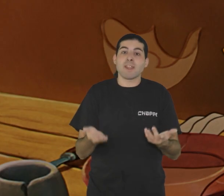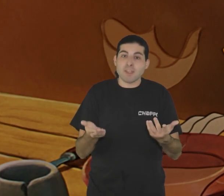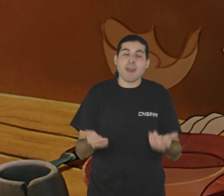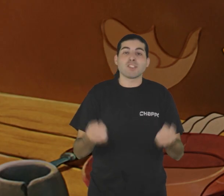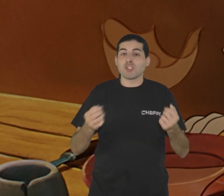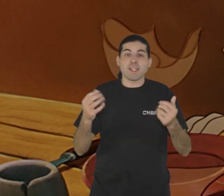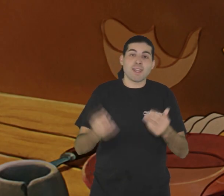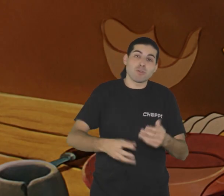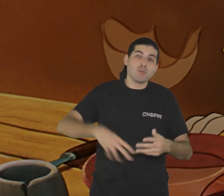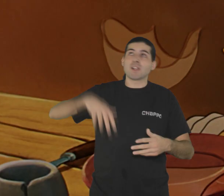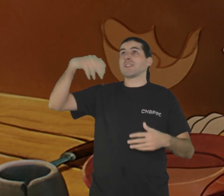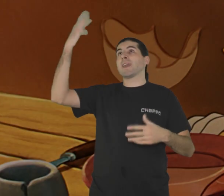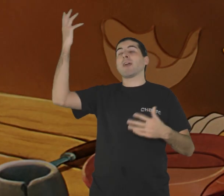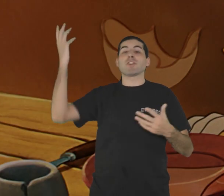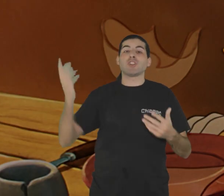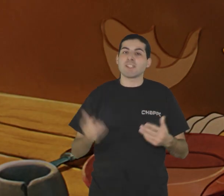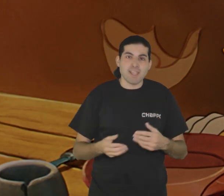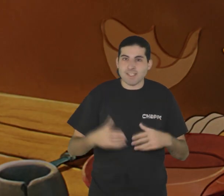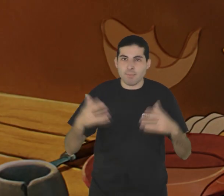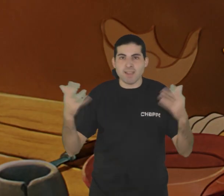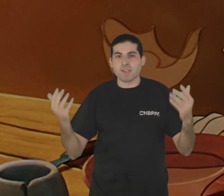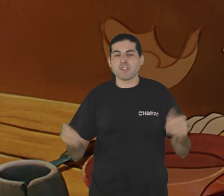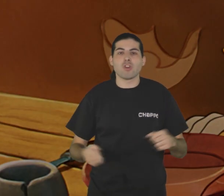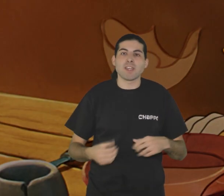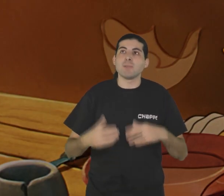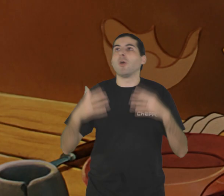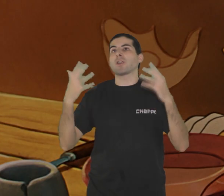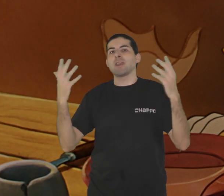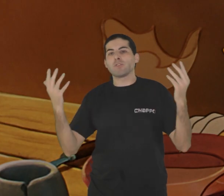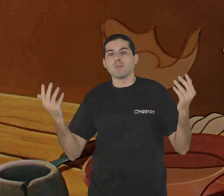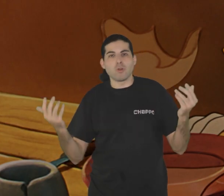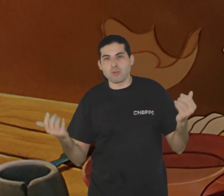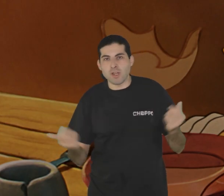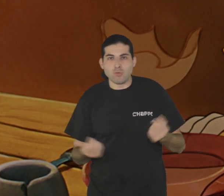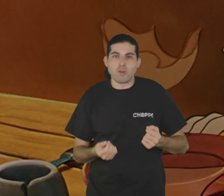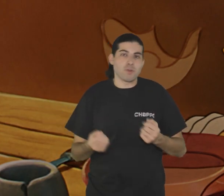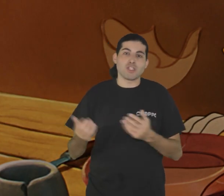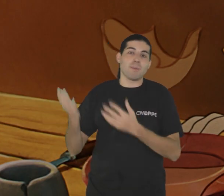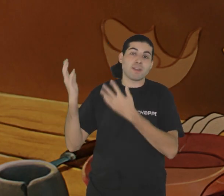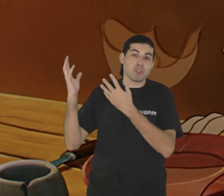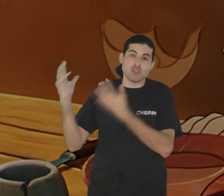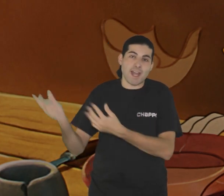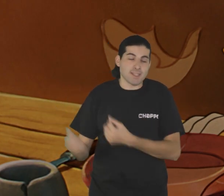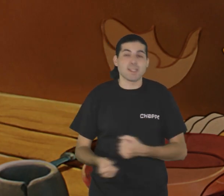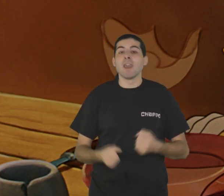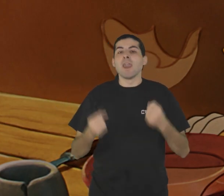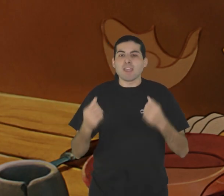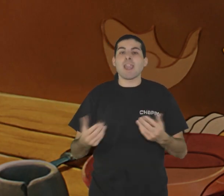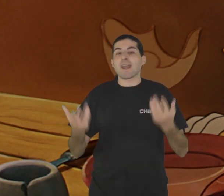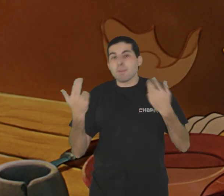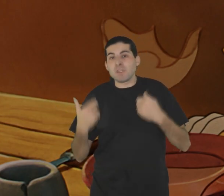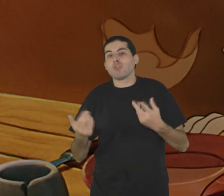sono veramente magici. Al chiaro di luna si crea una gigantesca pianta di fagioli che ti porta in questo mondo, nelle nuvole, dove ci abita questo